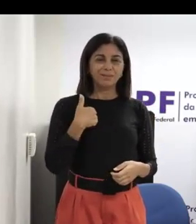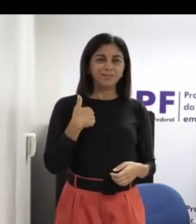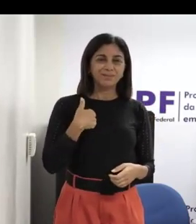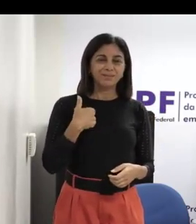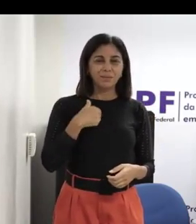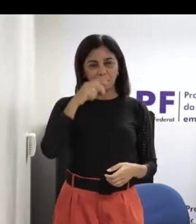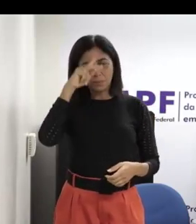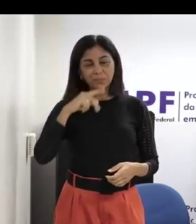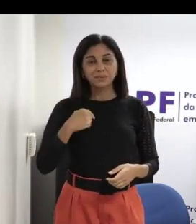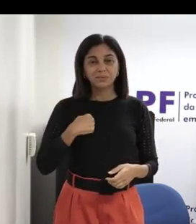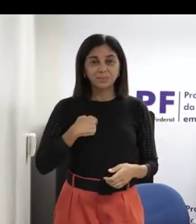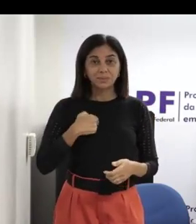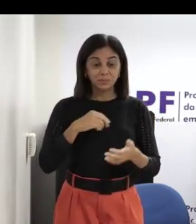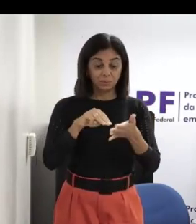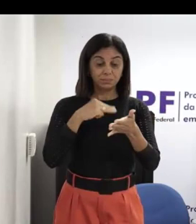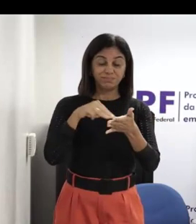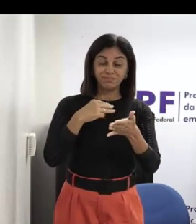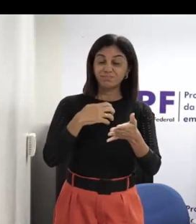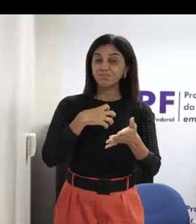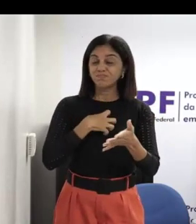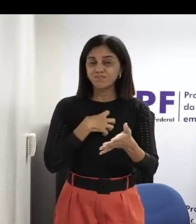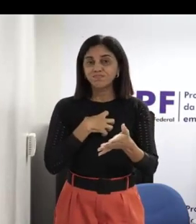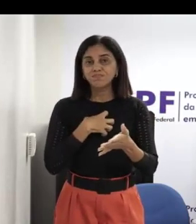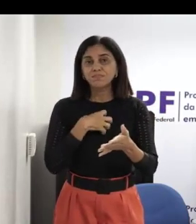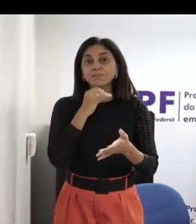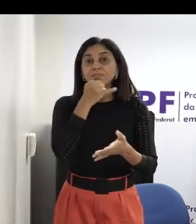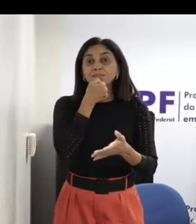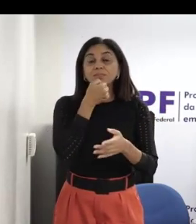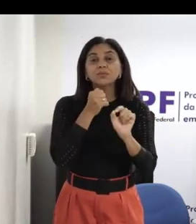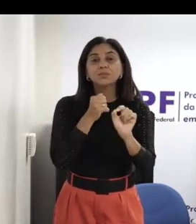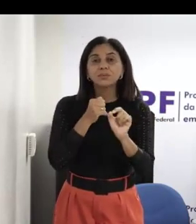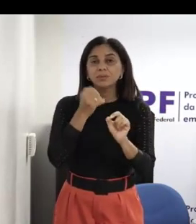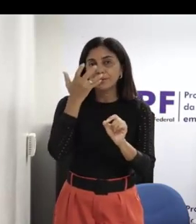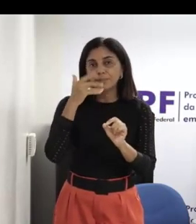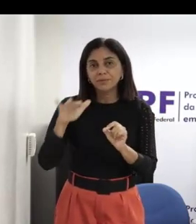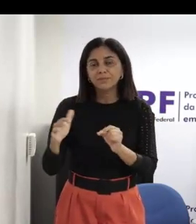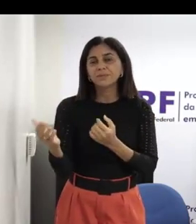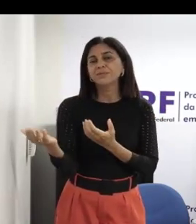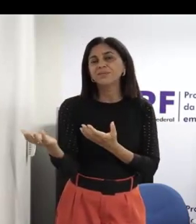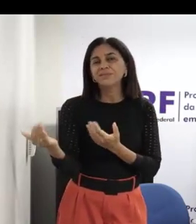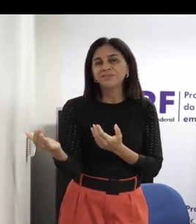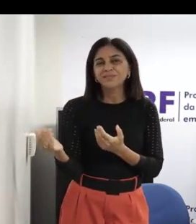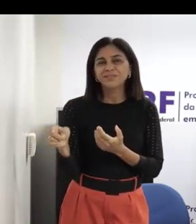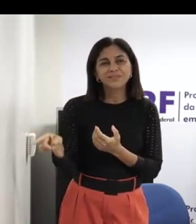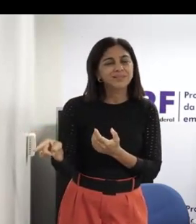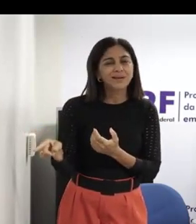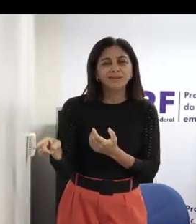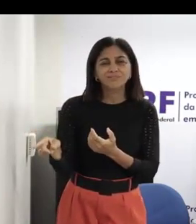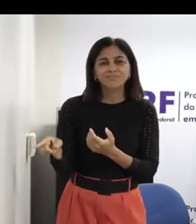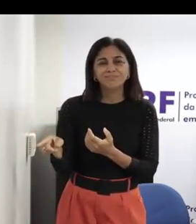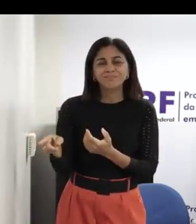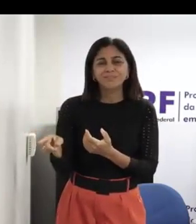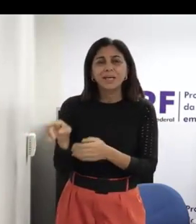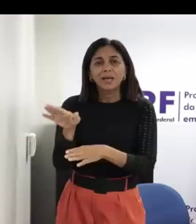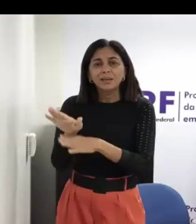gente vê que que por algum motivo não foi o que o estado falhou até ali nosso dever